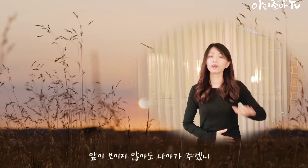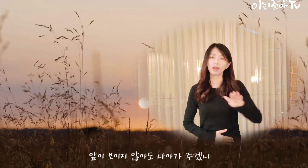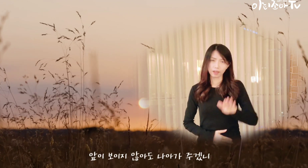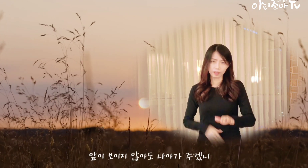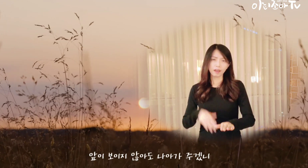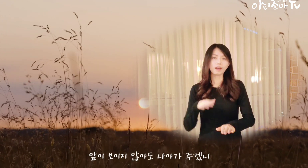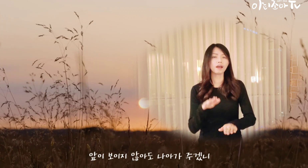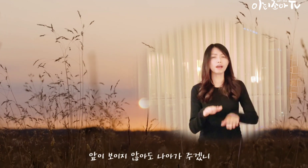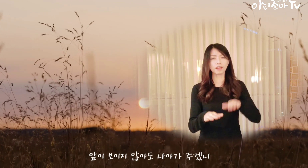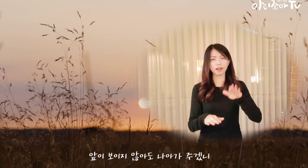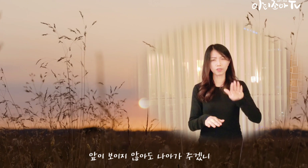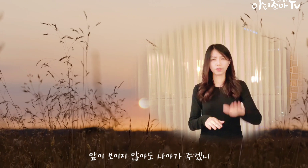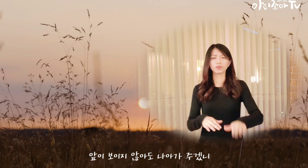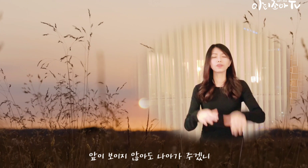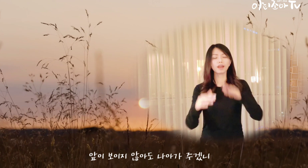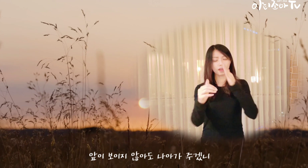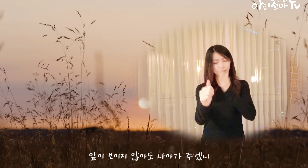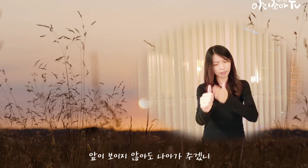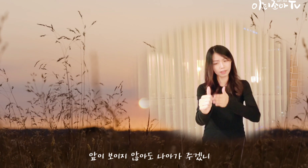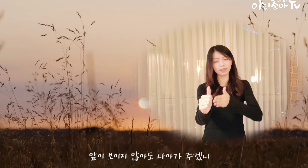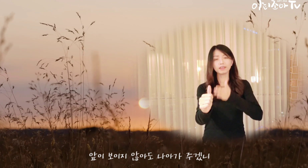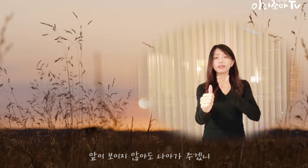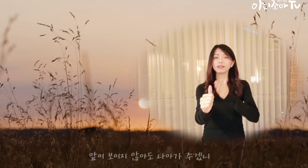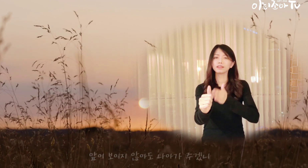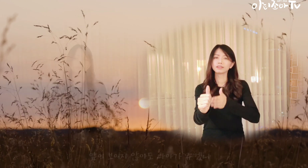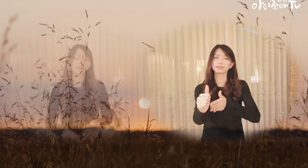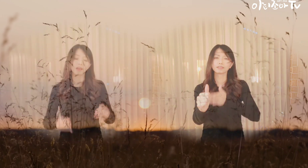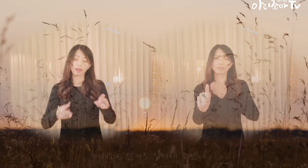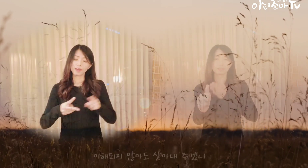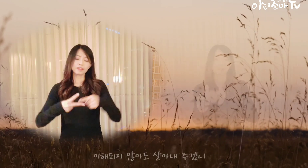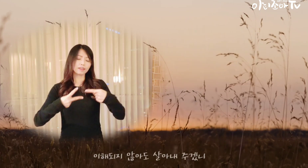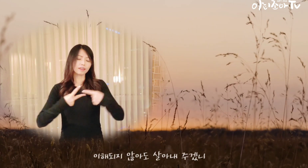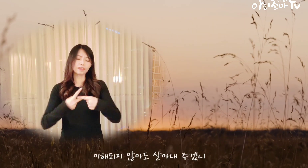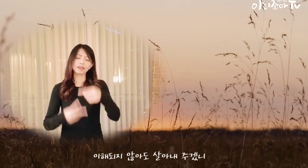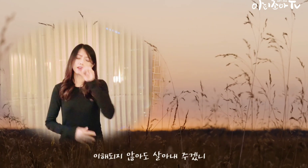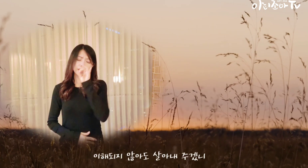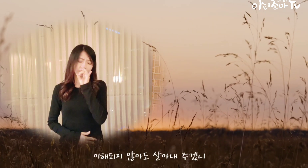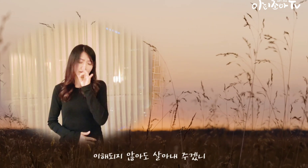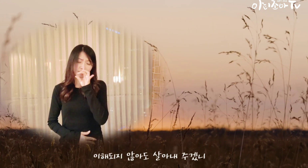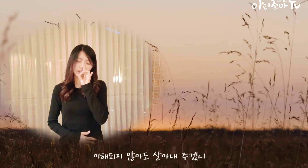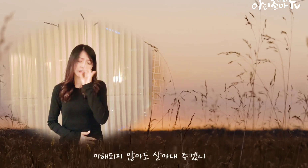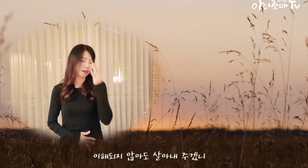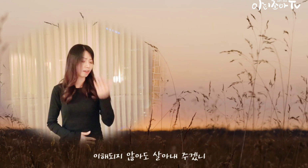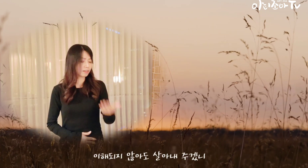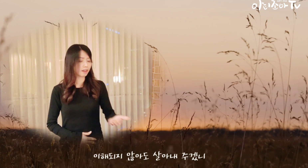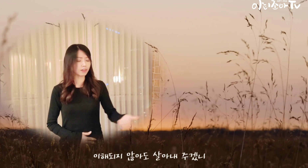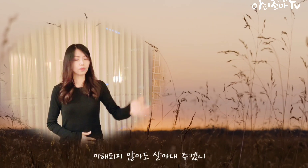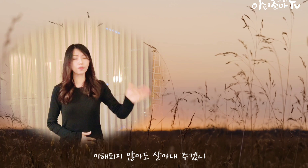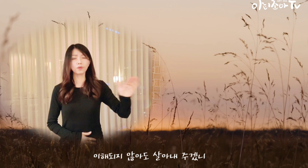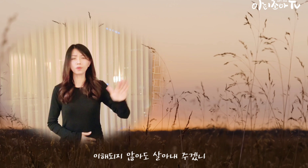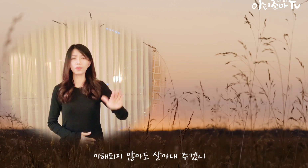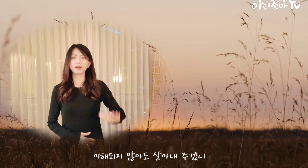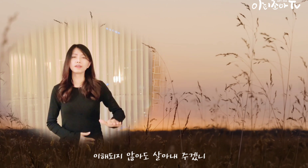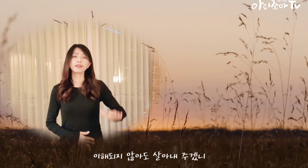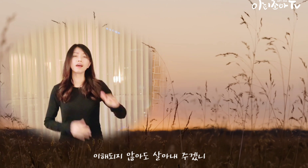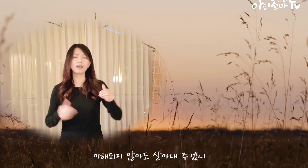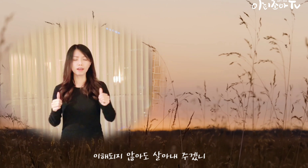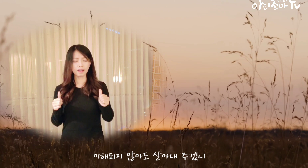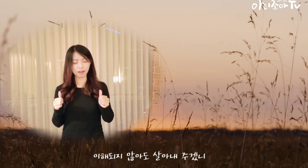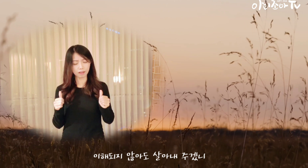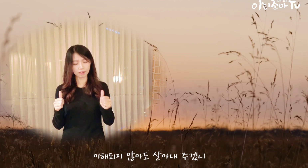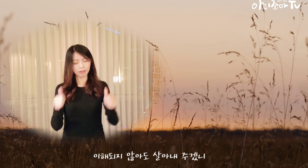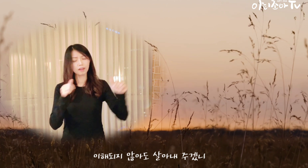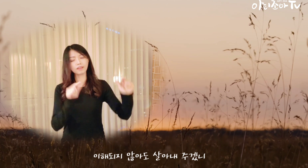않아도 나아가 주겠니 이해되지 않아도